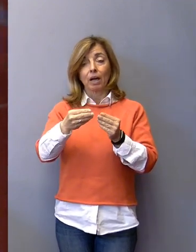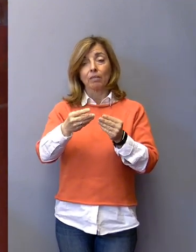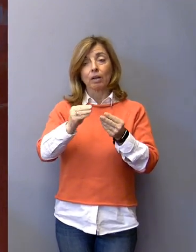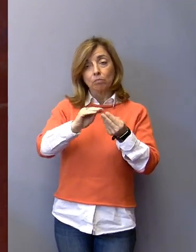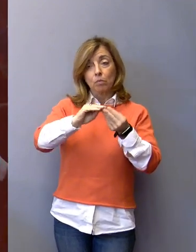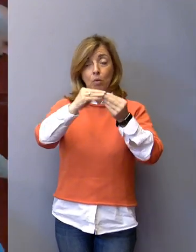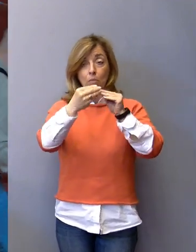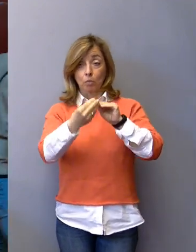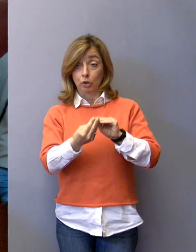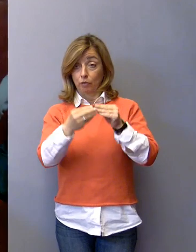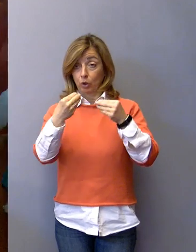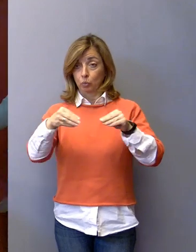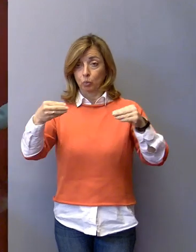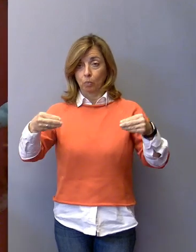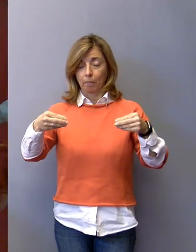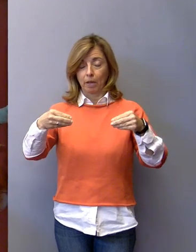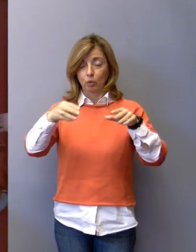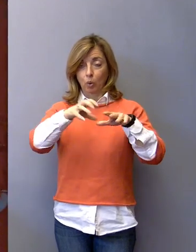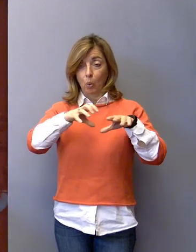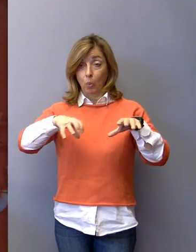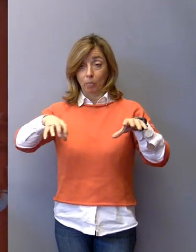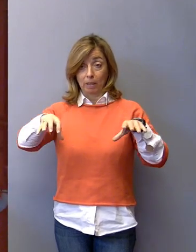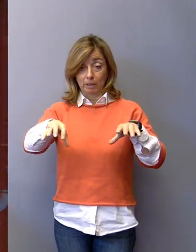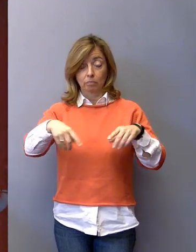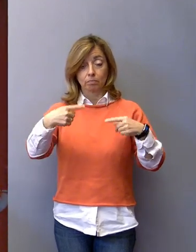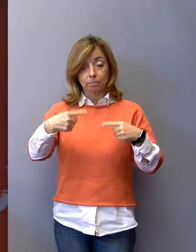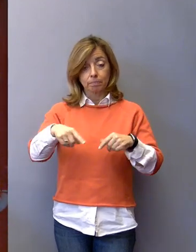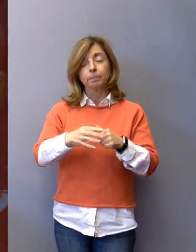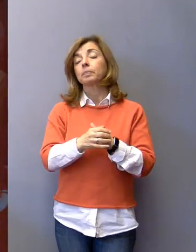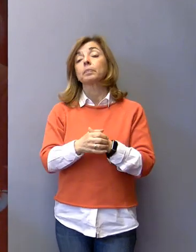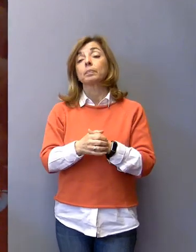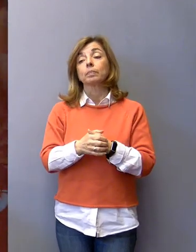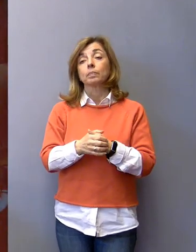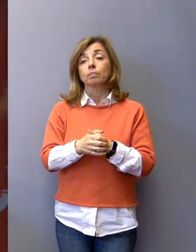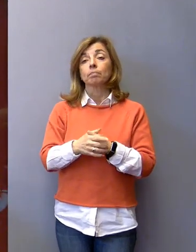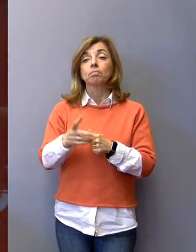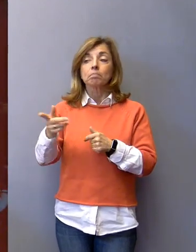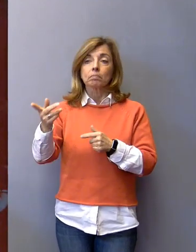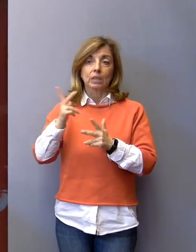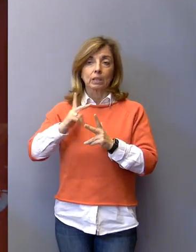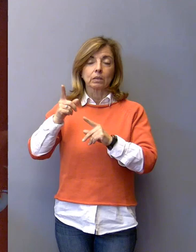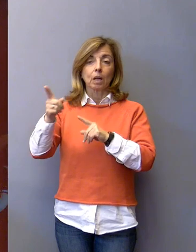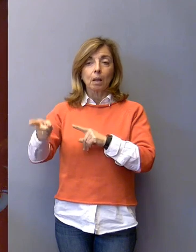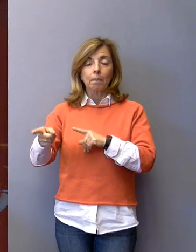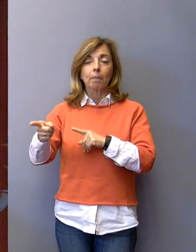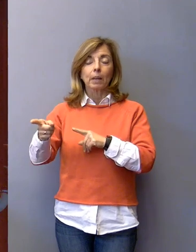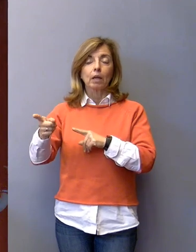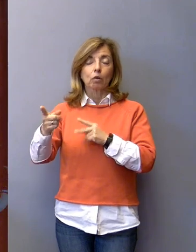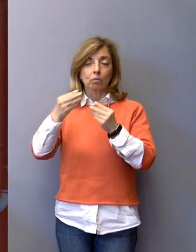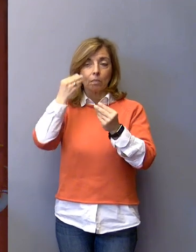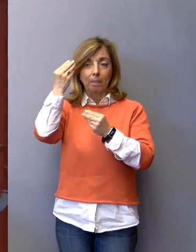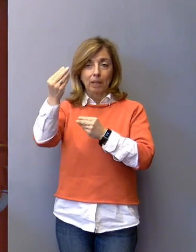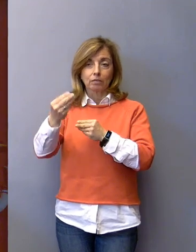urbanistico quindi chiedo anche poi anche in considerazione di questo parere favorevole al Partito Democratico